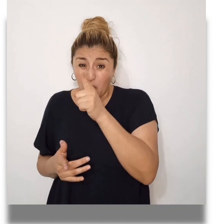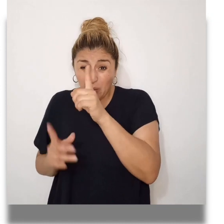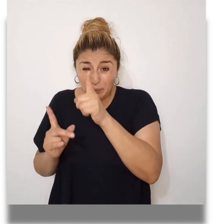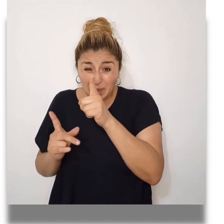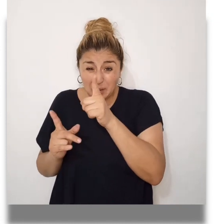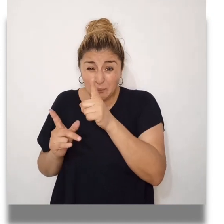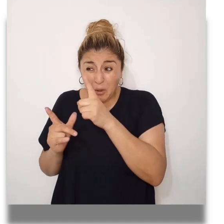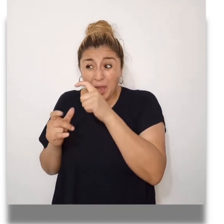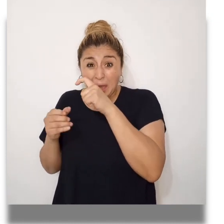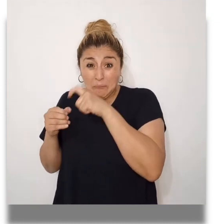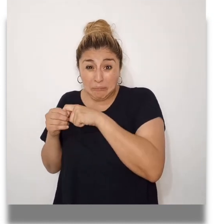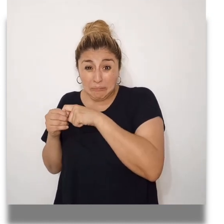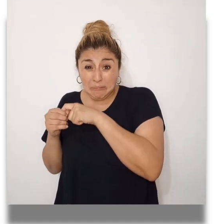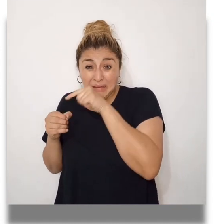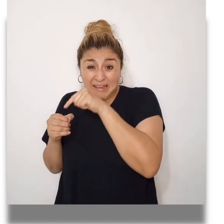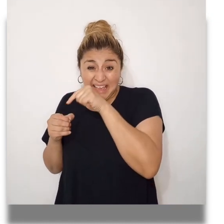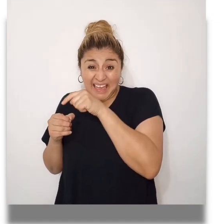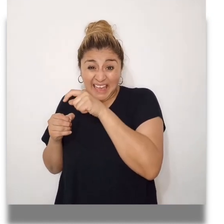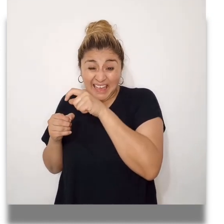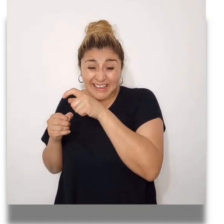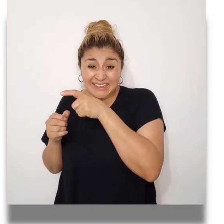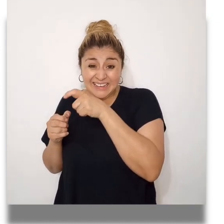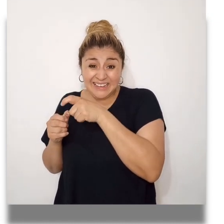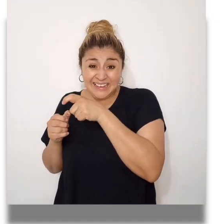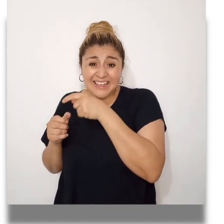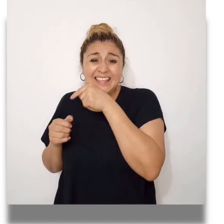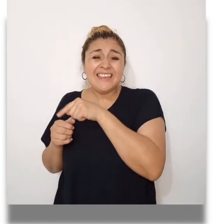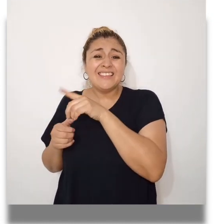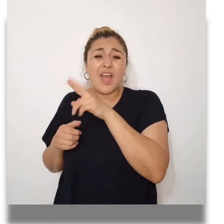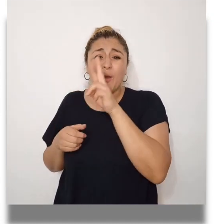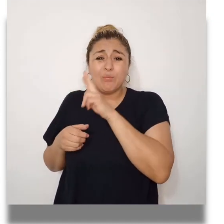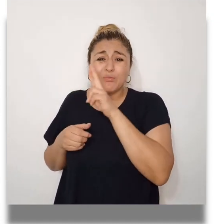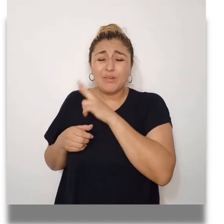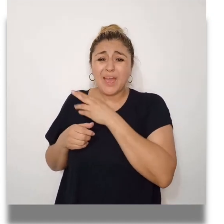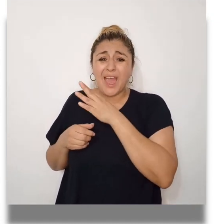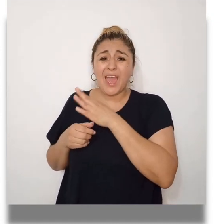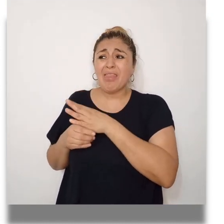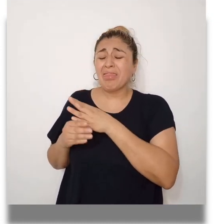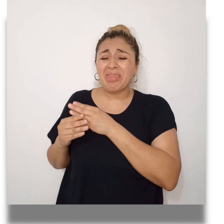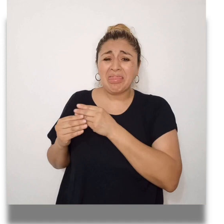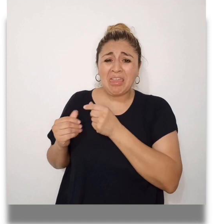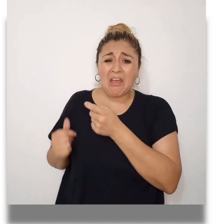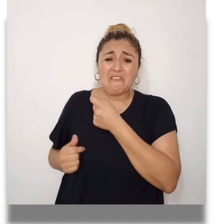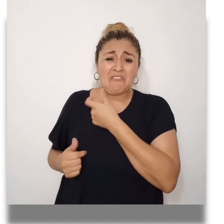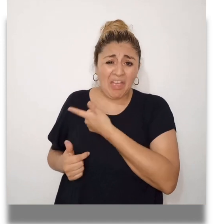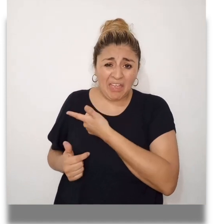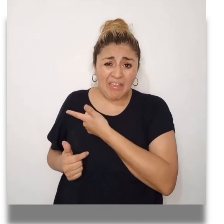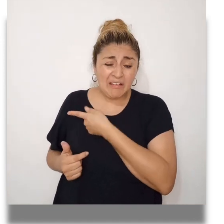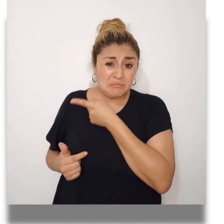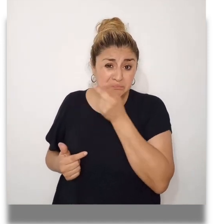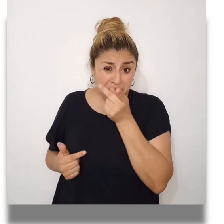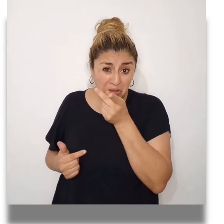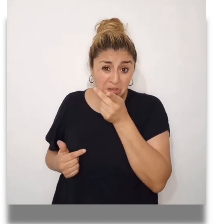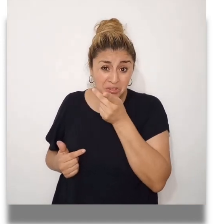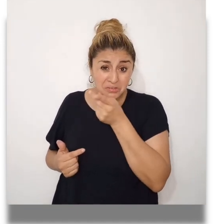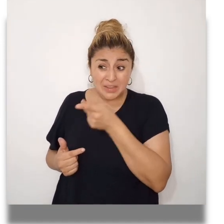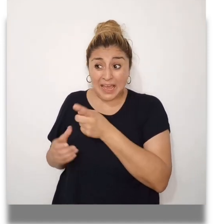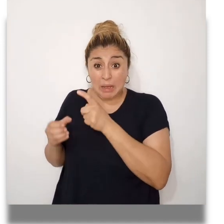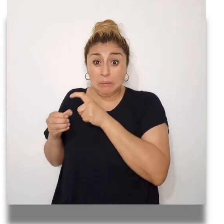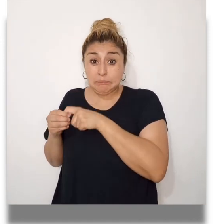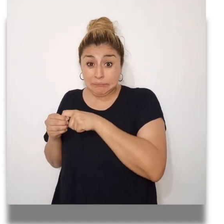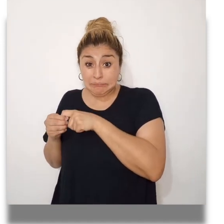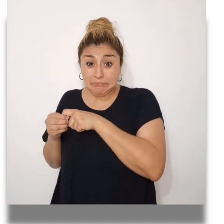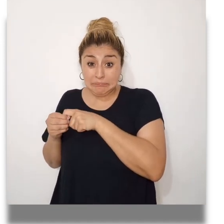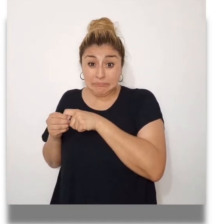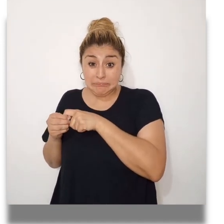los invitados de la mujer simple? Et si c'est le cas, dépêche-toi, sors de là.